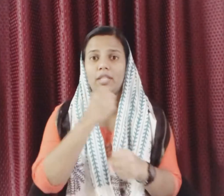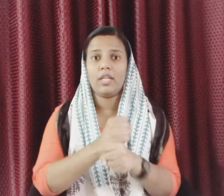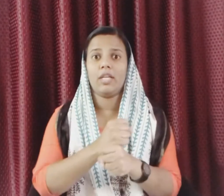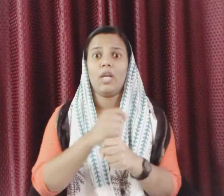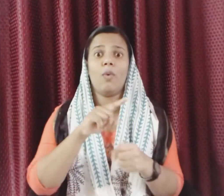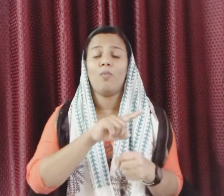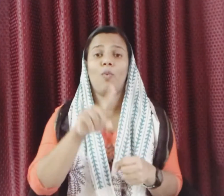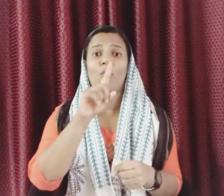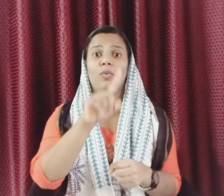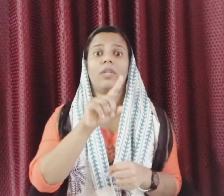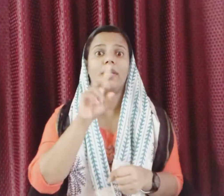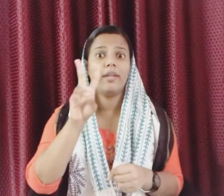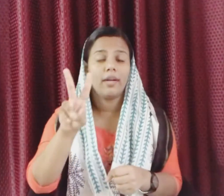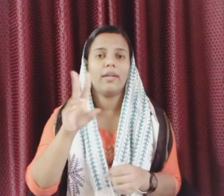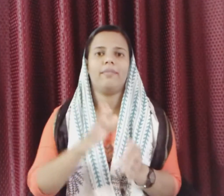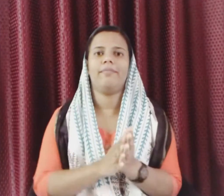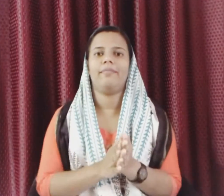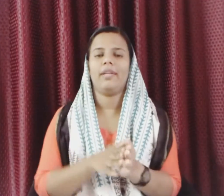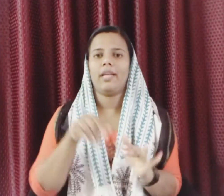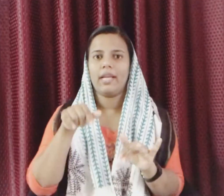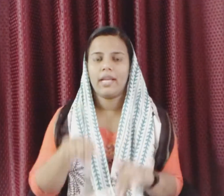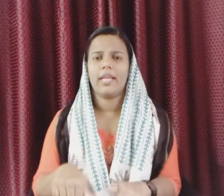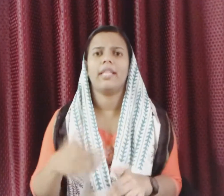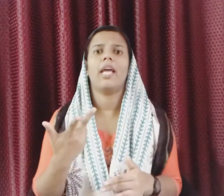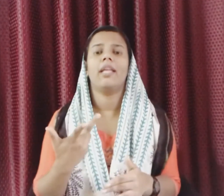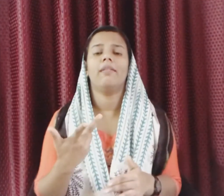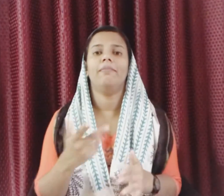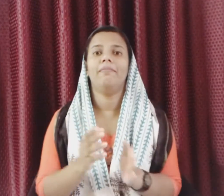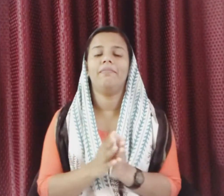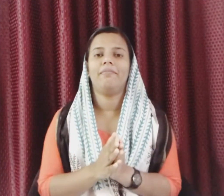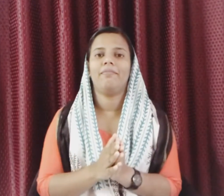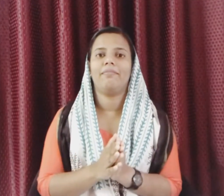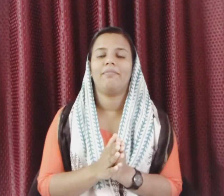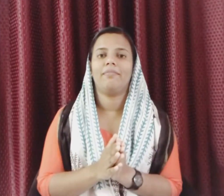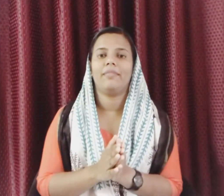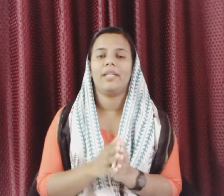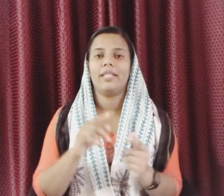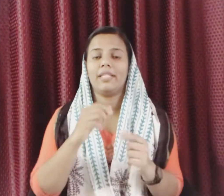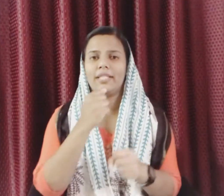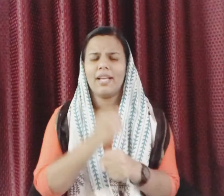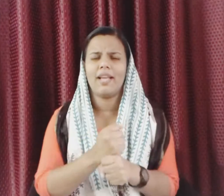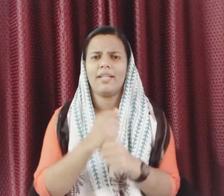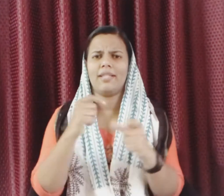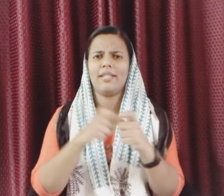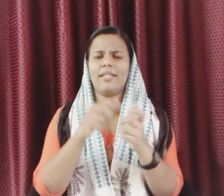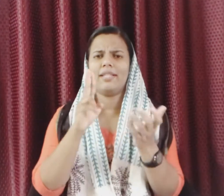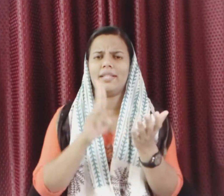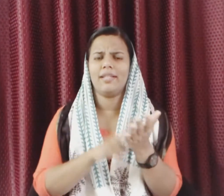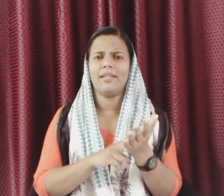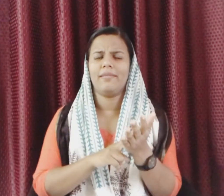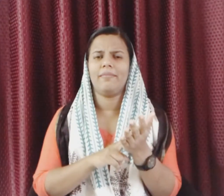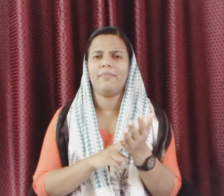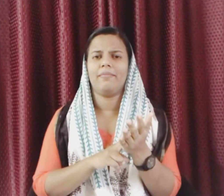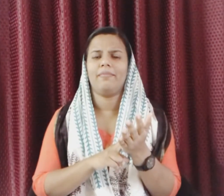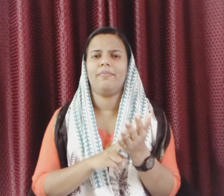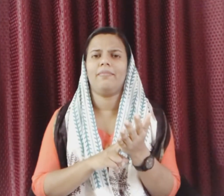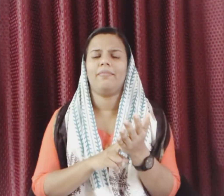ജെനിസിസ് 1, 2 അധ്യായങ്ങളായിരുന്നു. അപ്പോൾ അതും ഇന്നത്തെ പോർഷൻ എന്ന് പറഞ്ഞാൽ ജെനിസിസ് എത്രയായിരുന്നു,